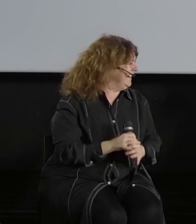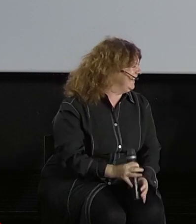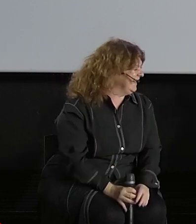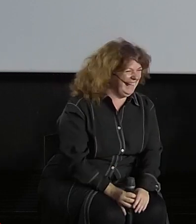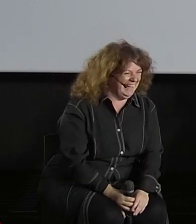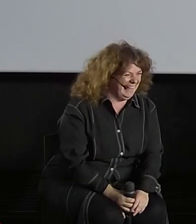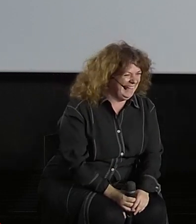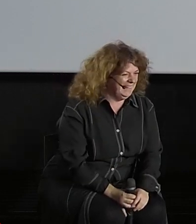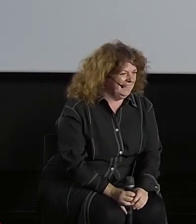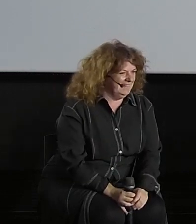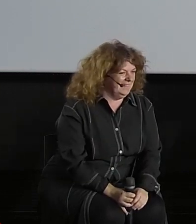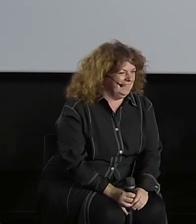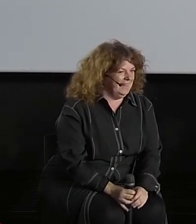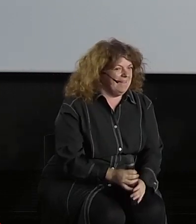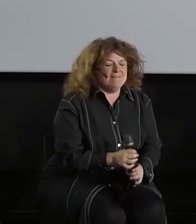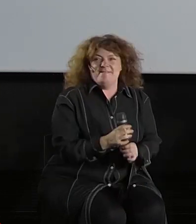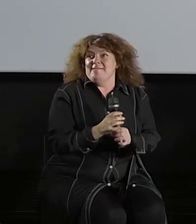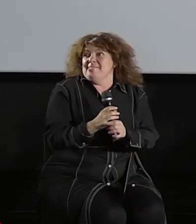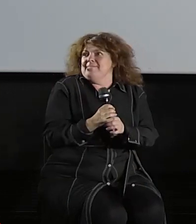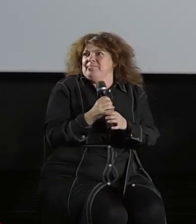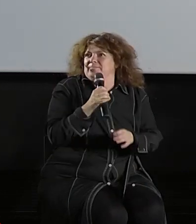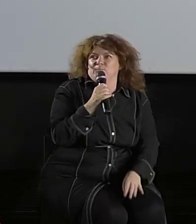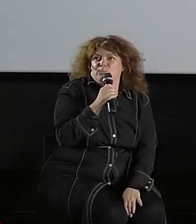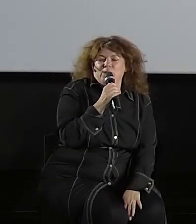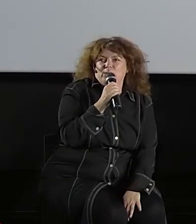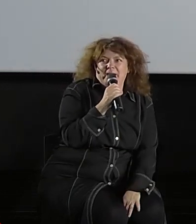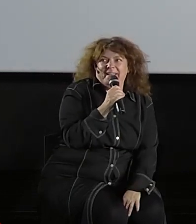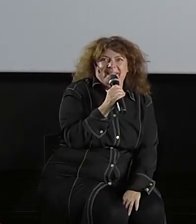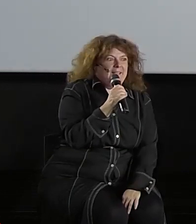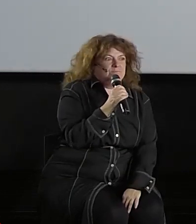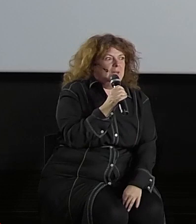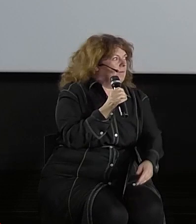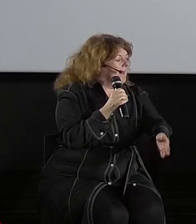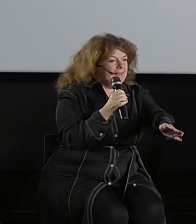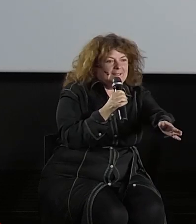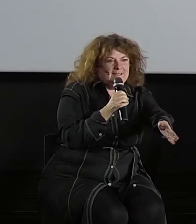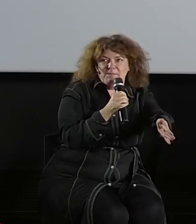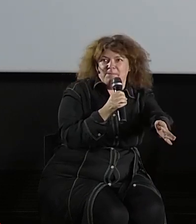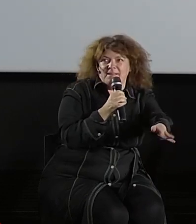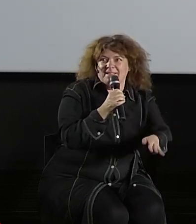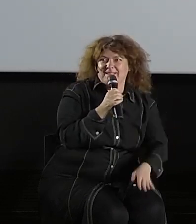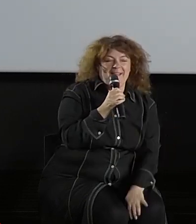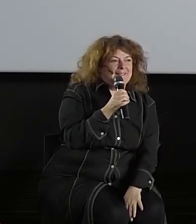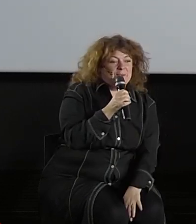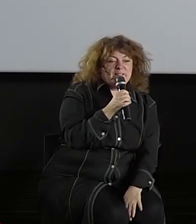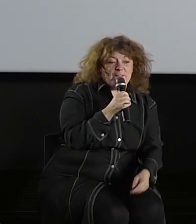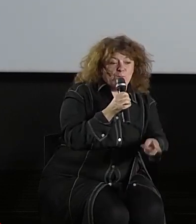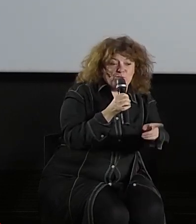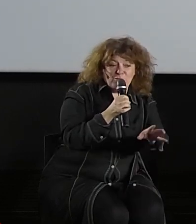necesa aquí pues aquí Bueno Ana que es mi hermana la intérprete ha estado muchos años en